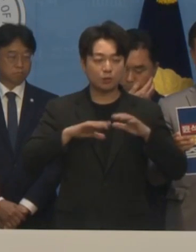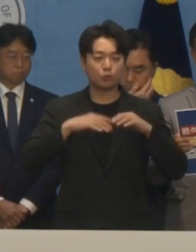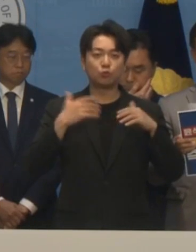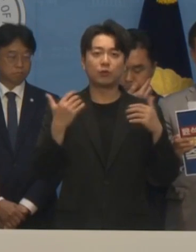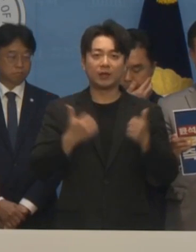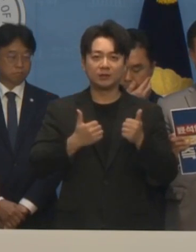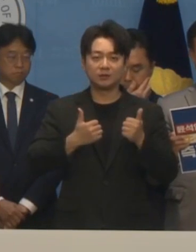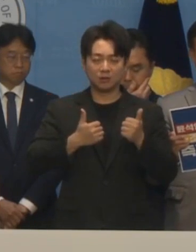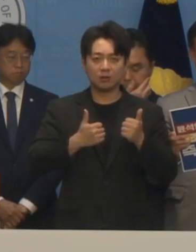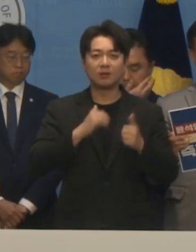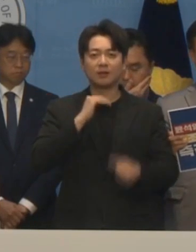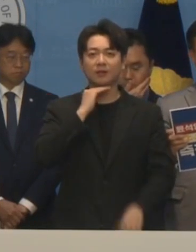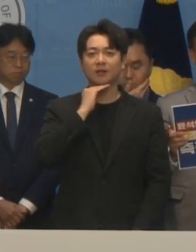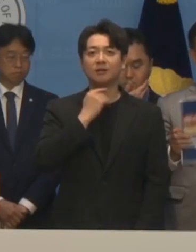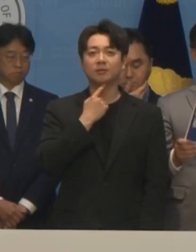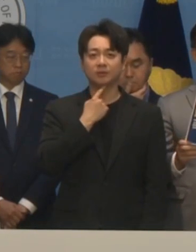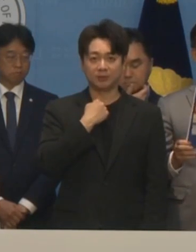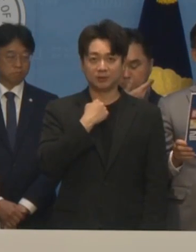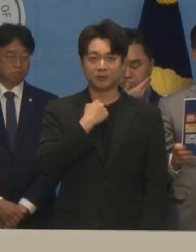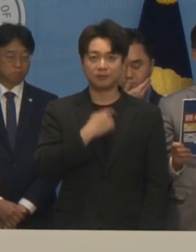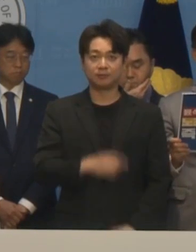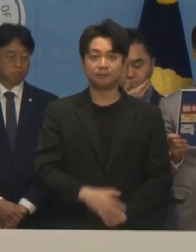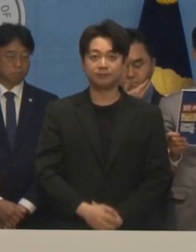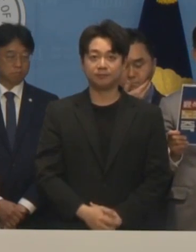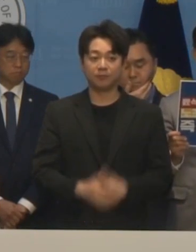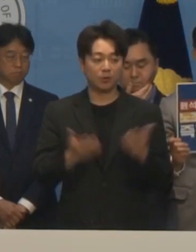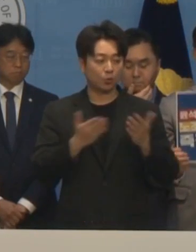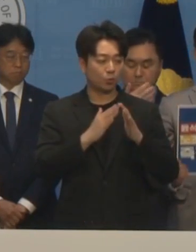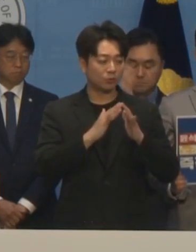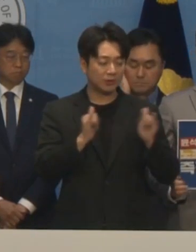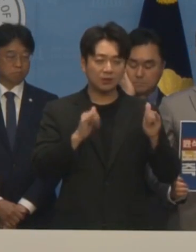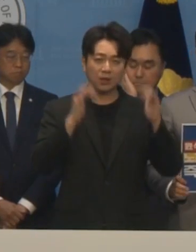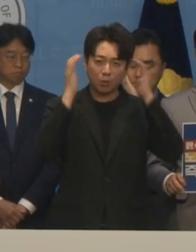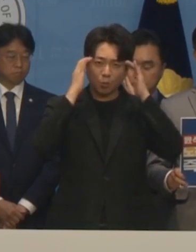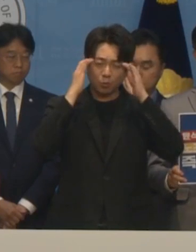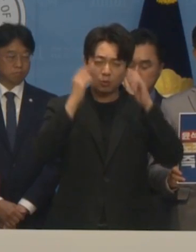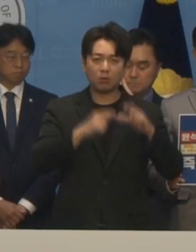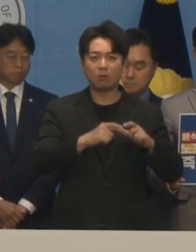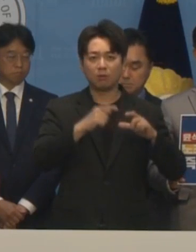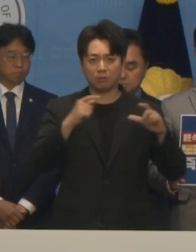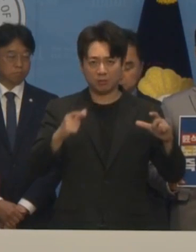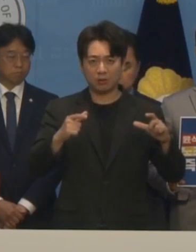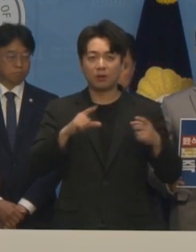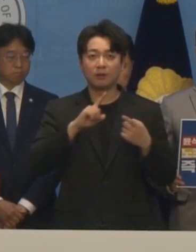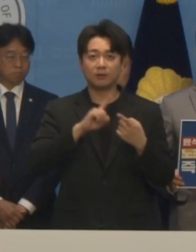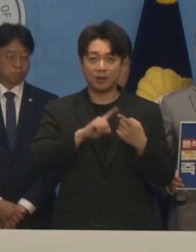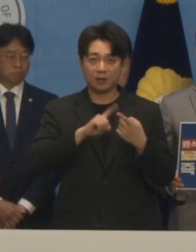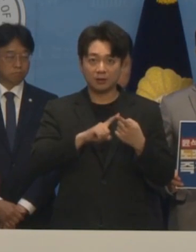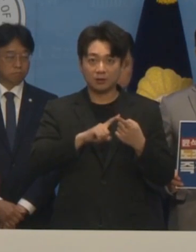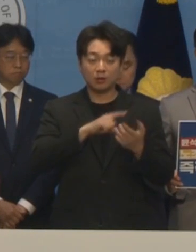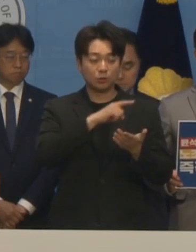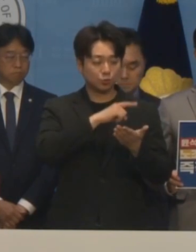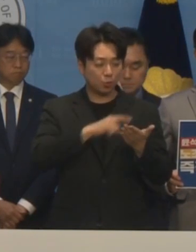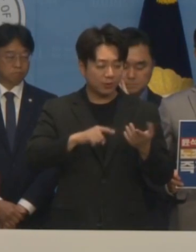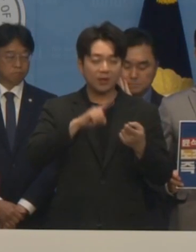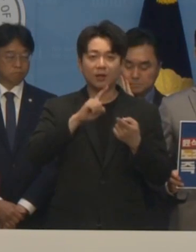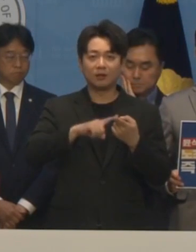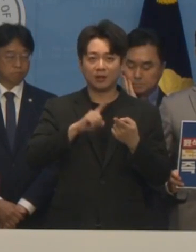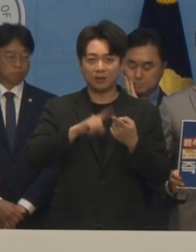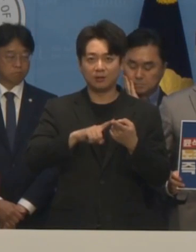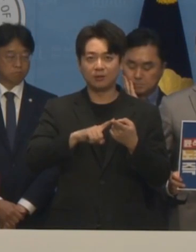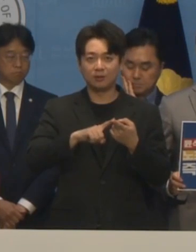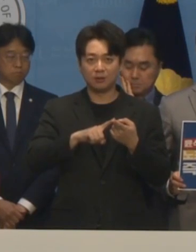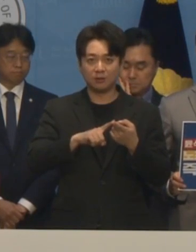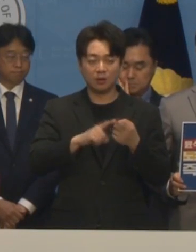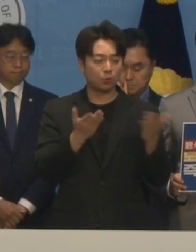떠돌았습니다. 그만큼 간접 노동자들의 고통은 커졌습니다. 그만큼 손배 가압류는